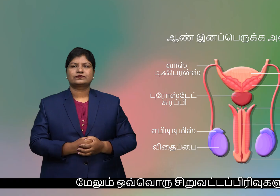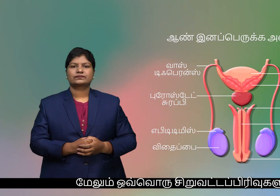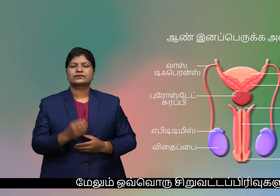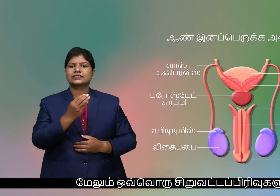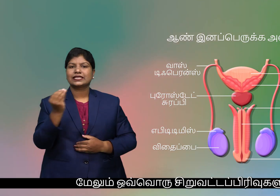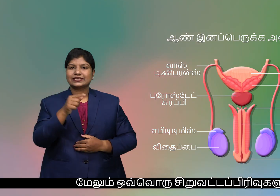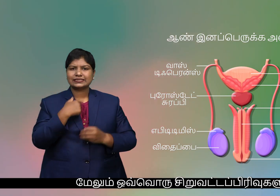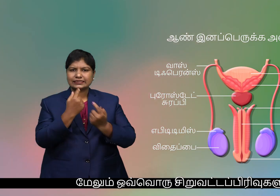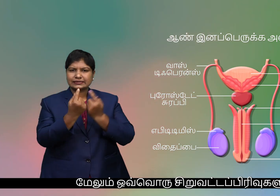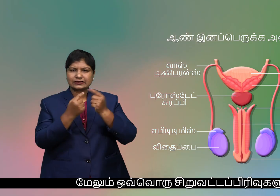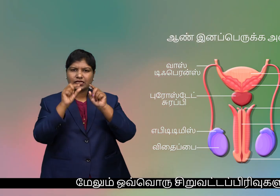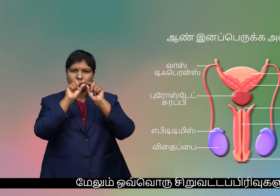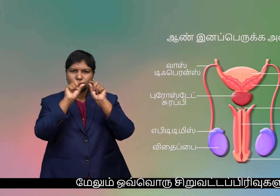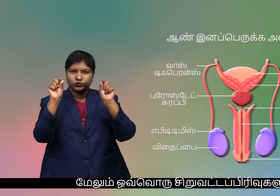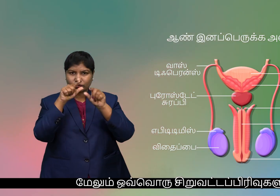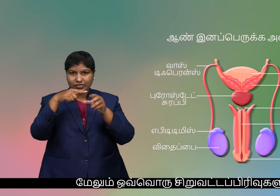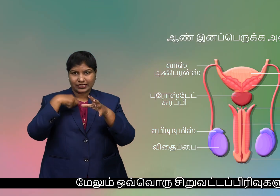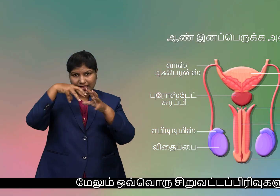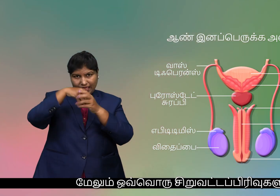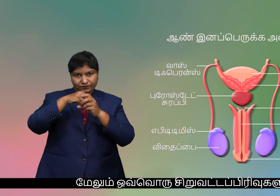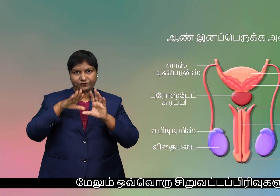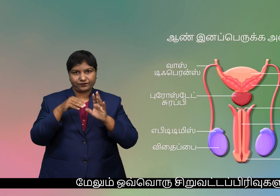மேலும் ஒவ்வொரு சிறுவட்ட பிரிவுகளும்